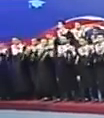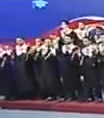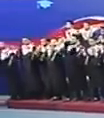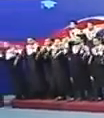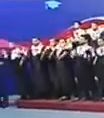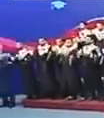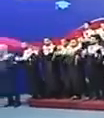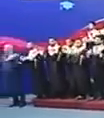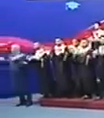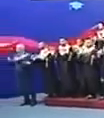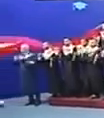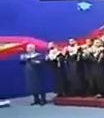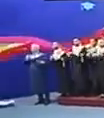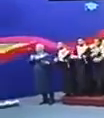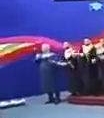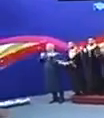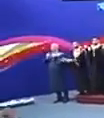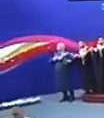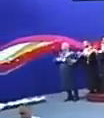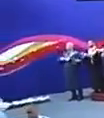الأطهار، فلتسلمي دوما